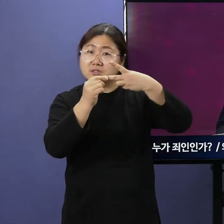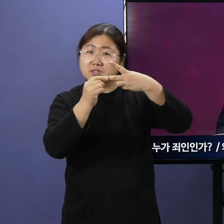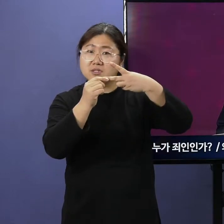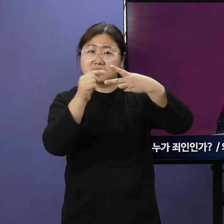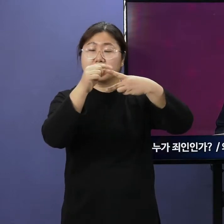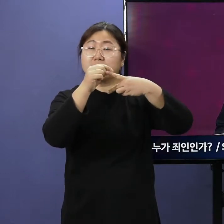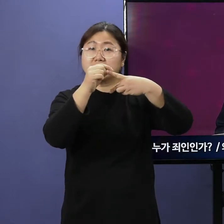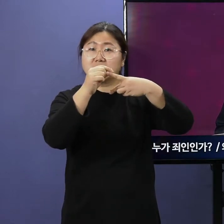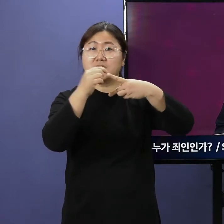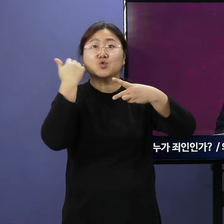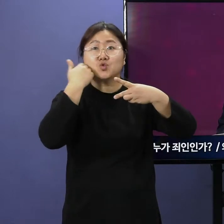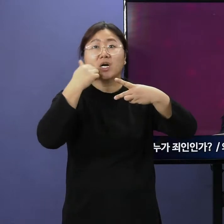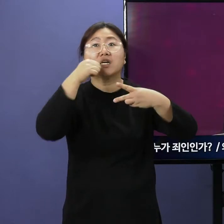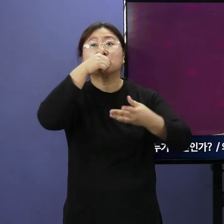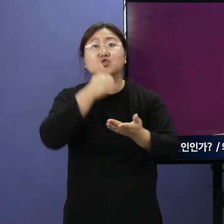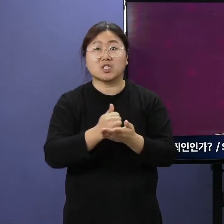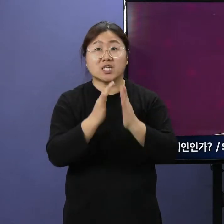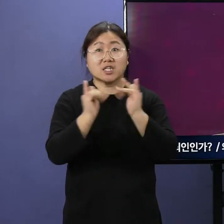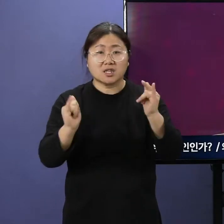것이죠.